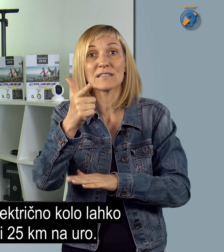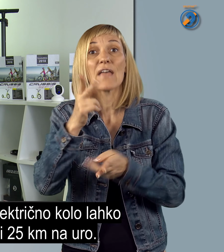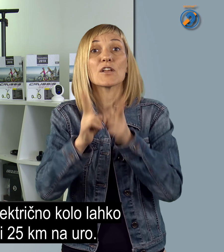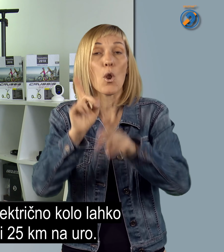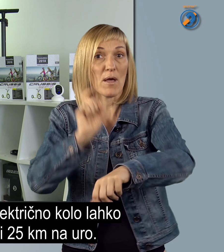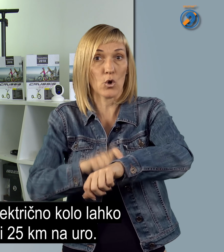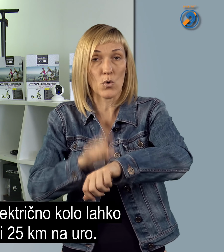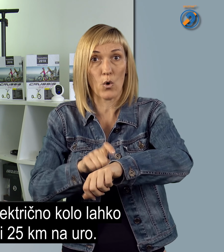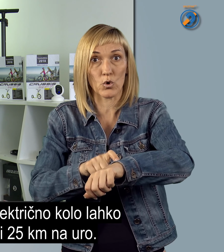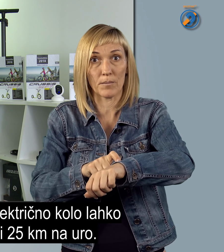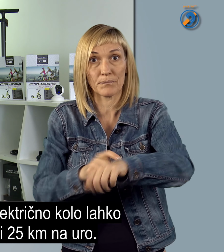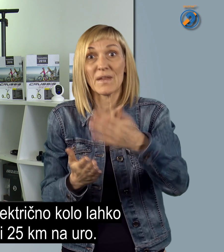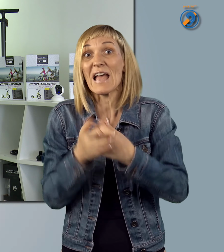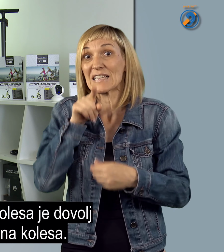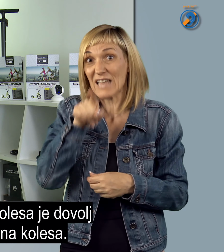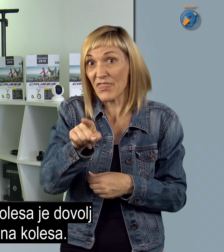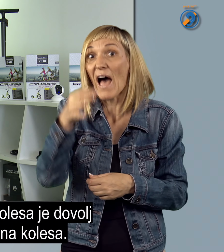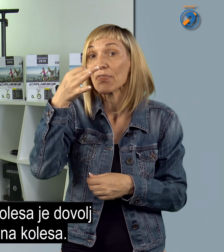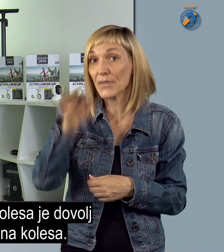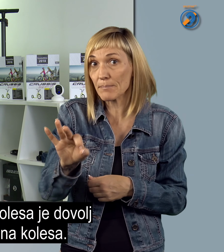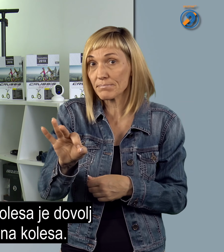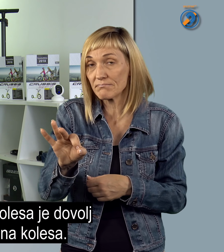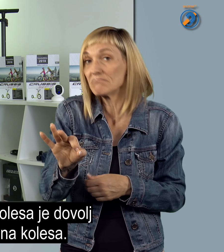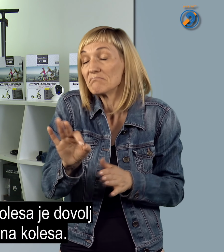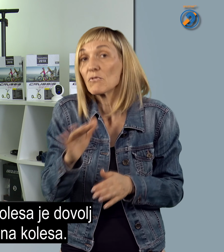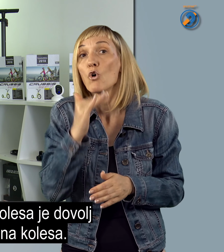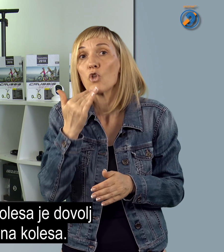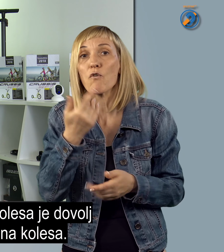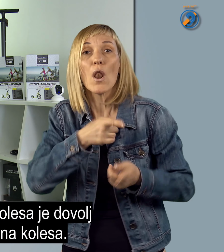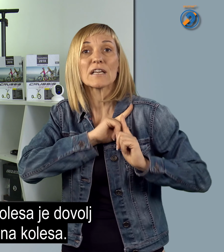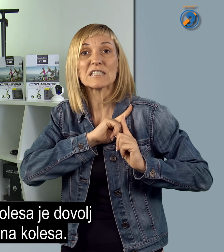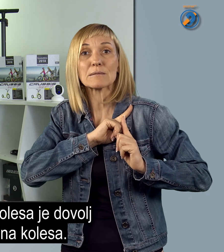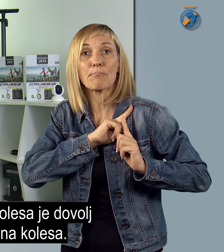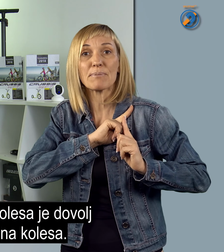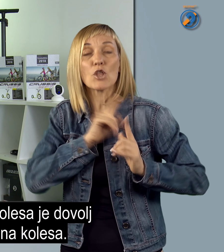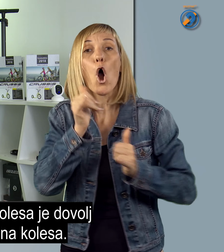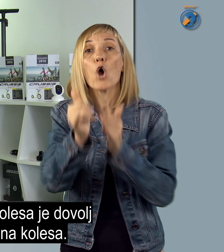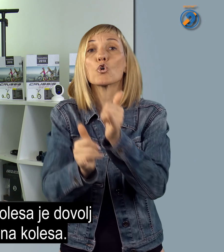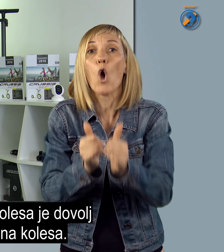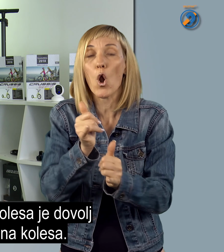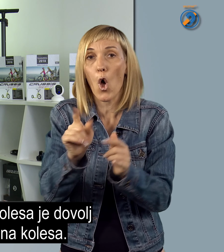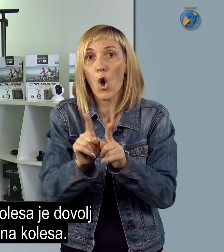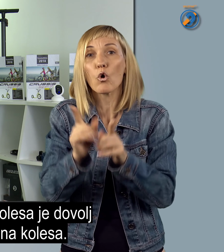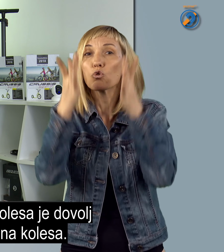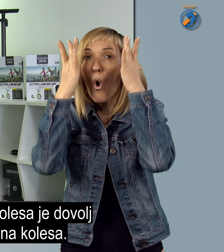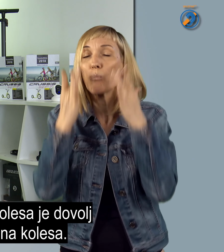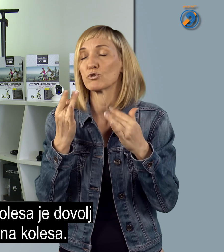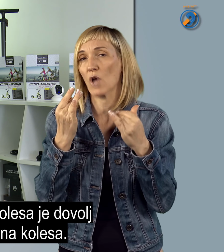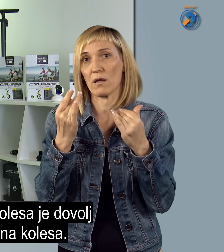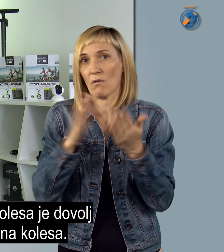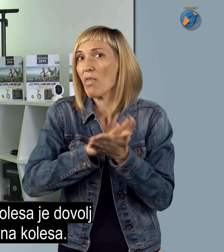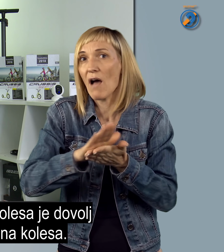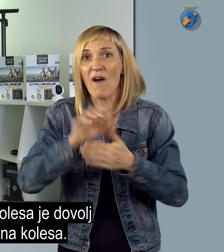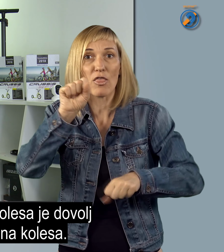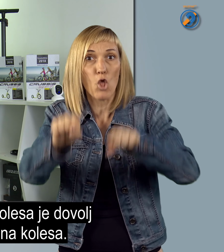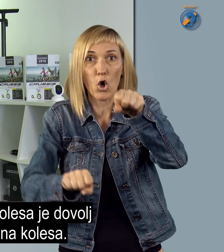km/h. Za ta električna kolesa je dovolj izpit za kolo, tako kot za običajna